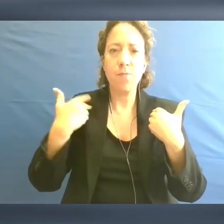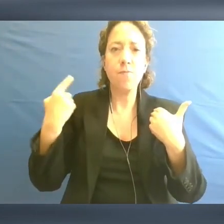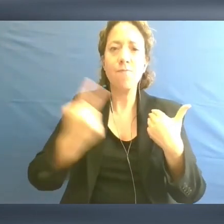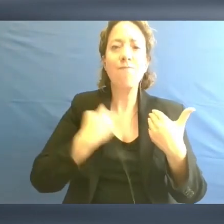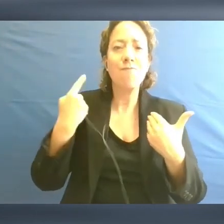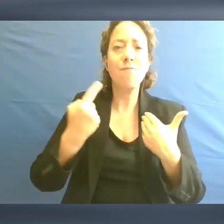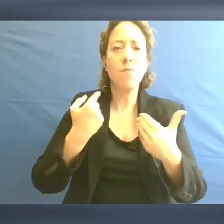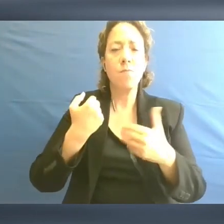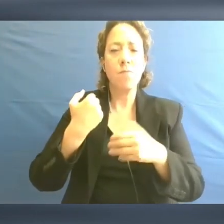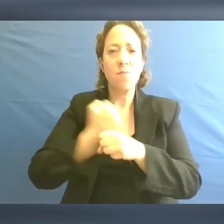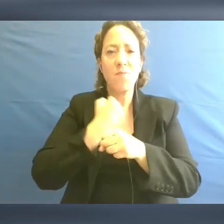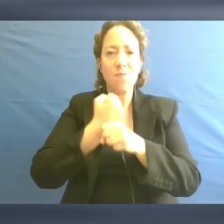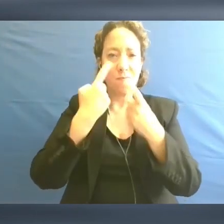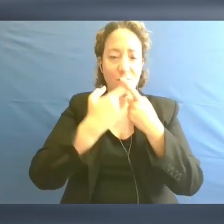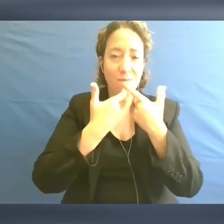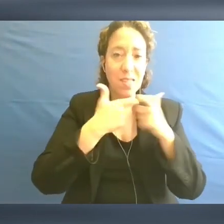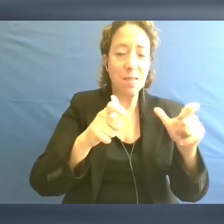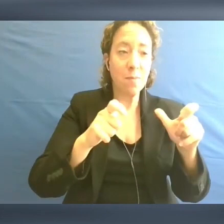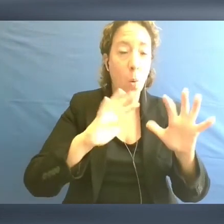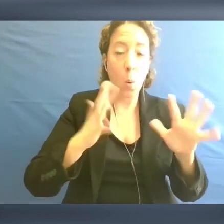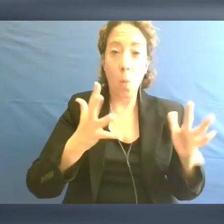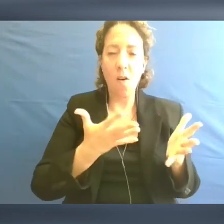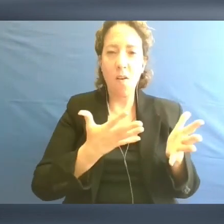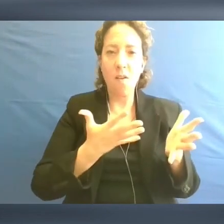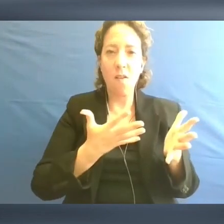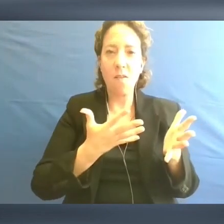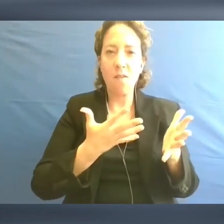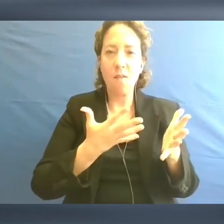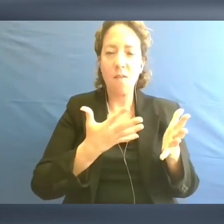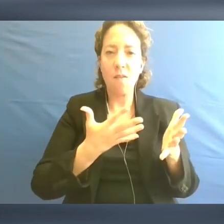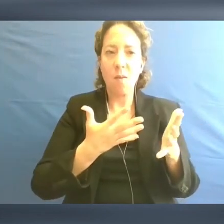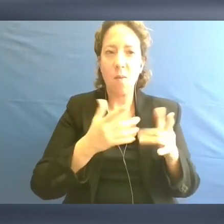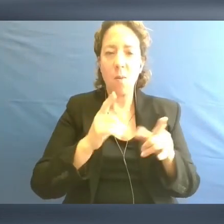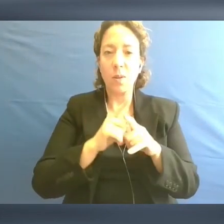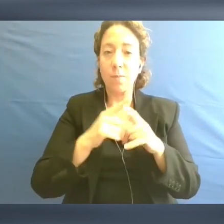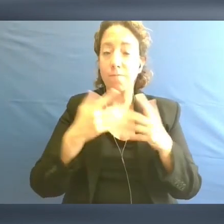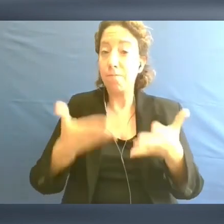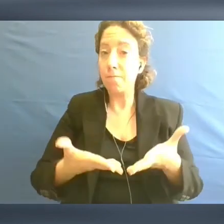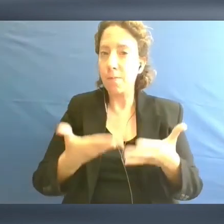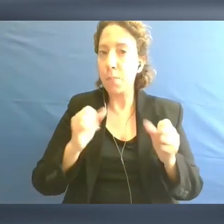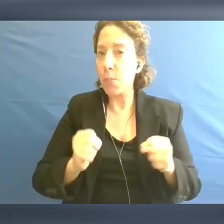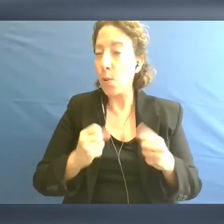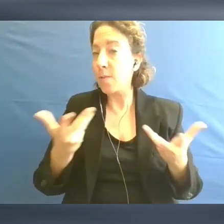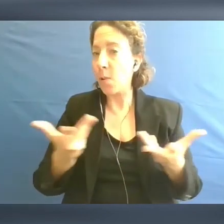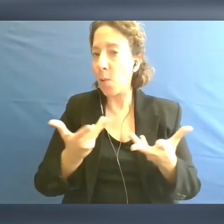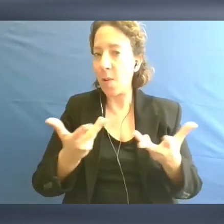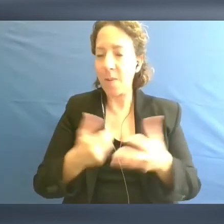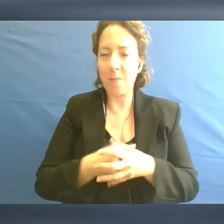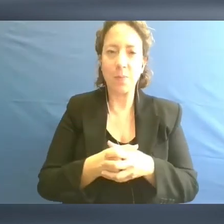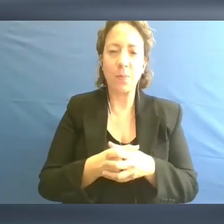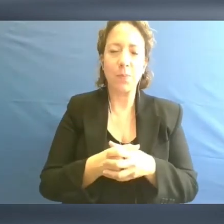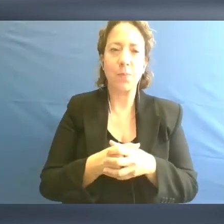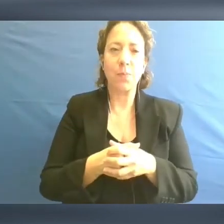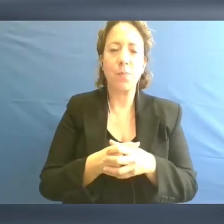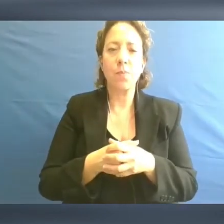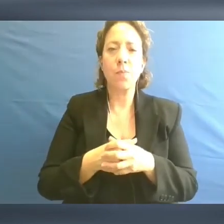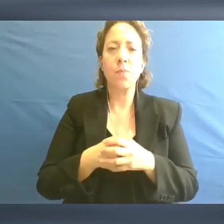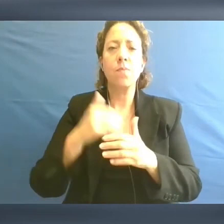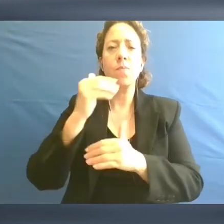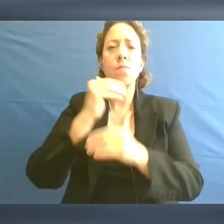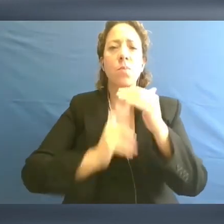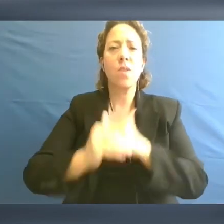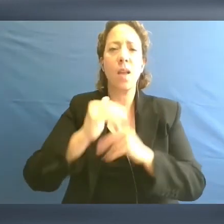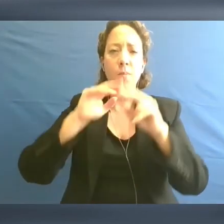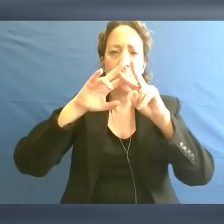travailler sur les notions d'accessibilité et ce qu'elles pourraient être aujourd'hui. La visée de notre programme de